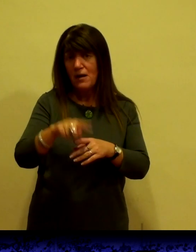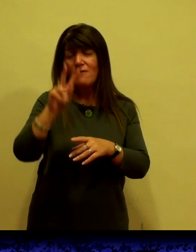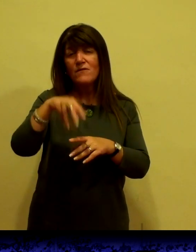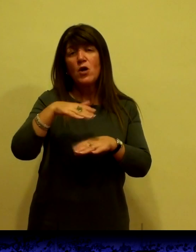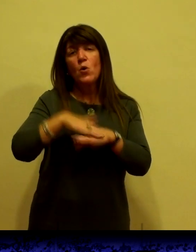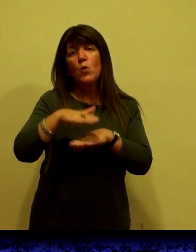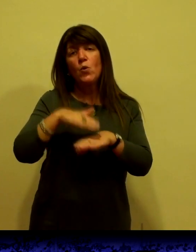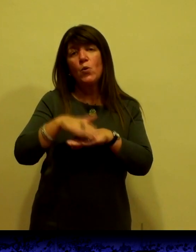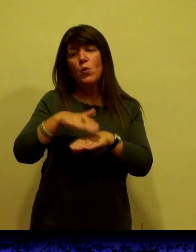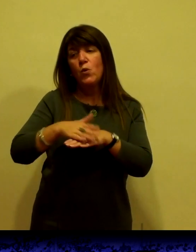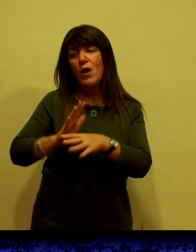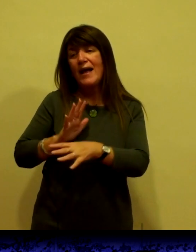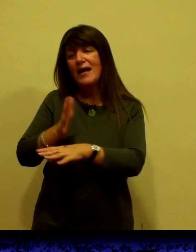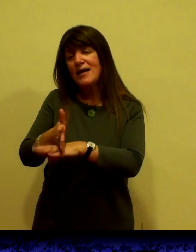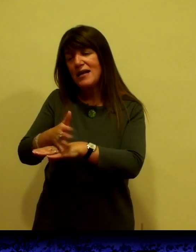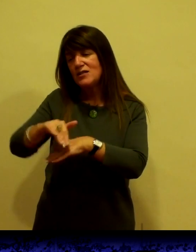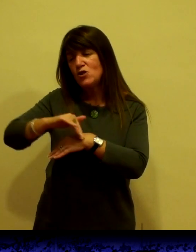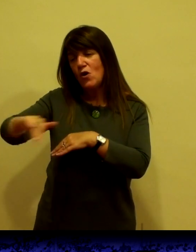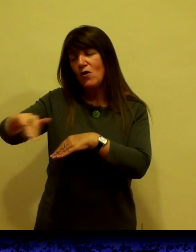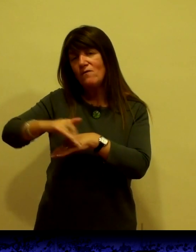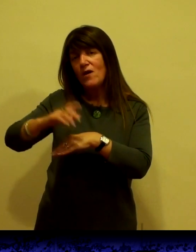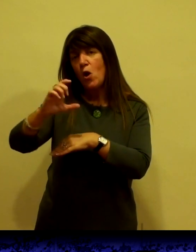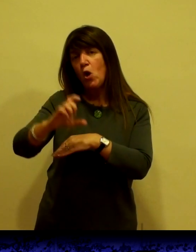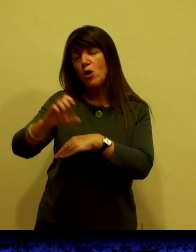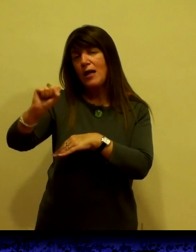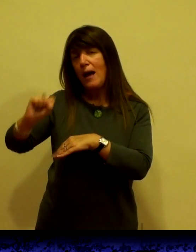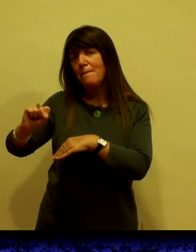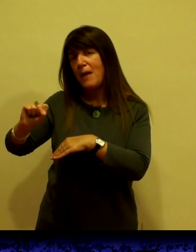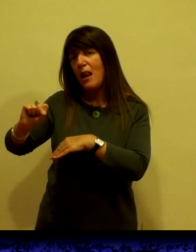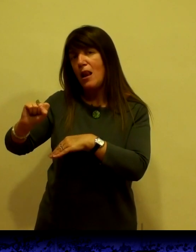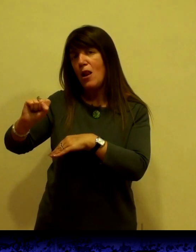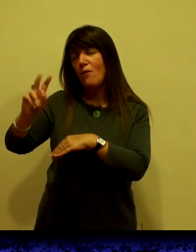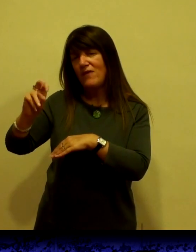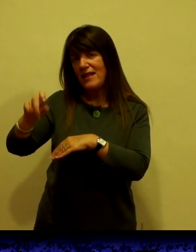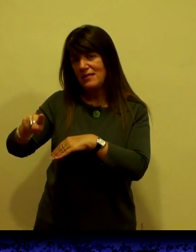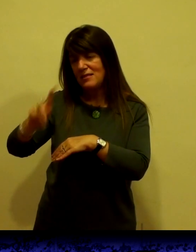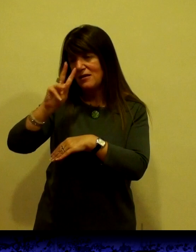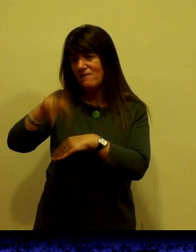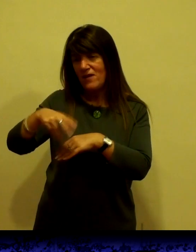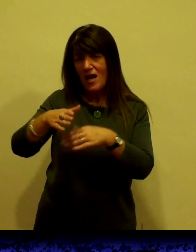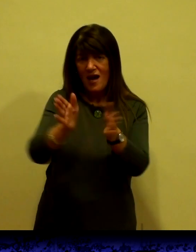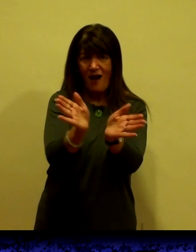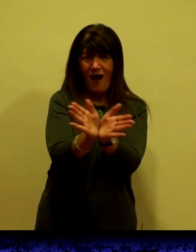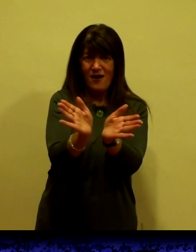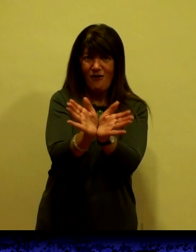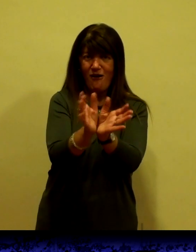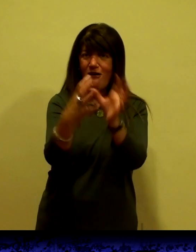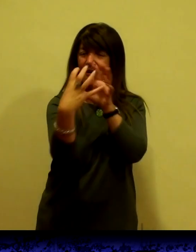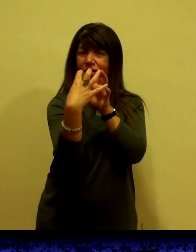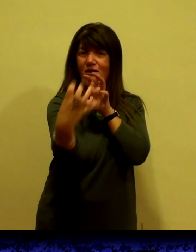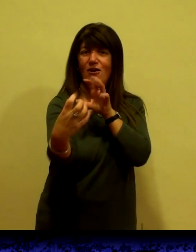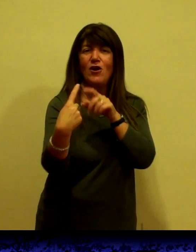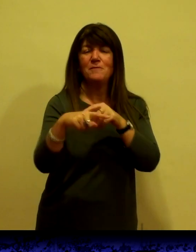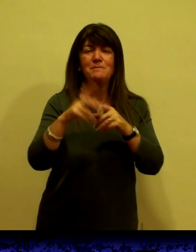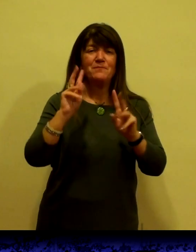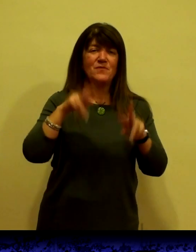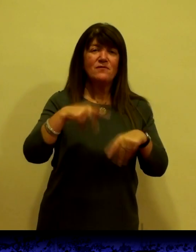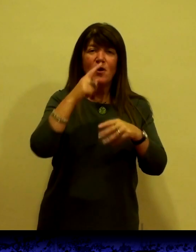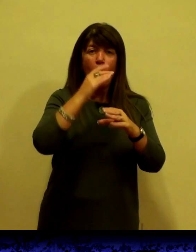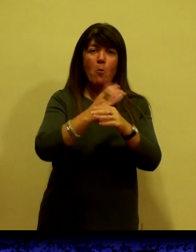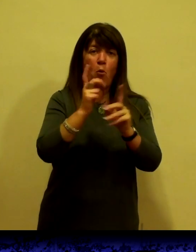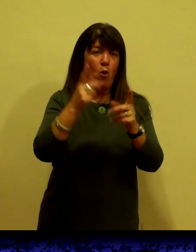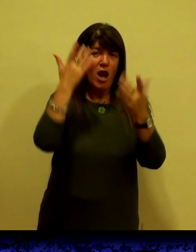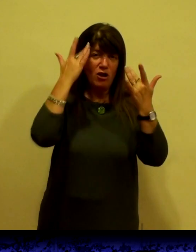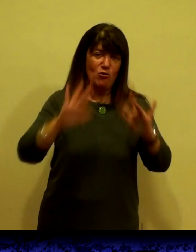via Corte d'Appello, okay. 20, okay. Comunque di lì o di là, cioè, sono ad angolo. Per noi i mezzi pubblici guardate internet, noi non li sappiamo,